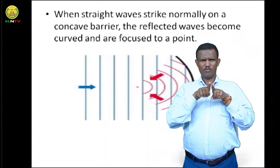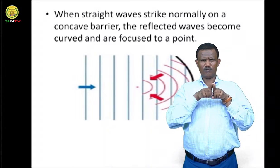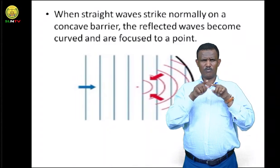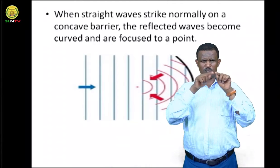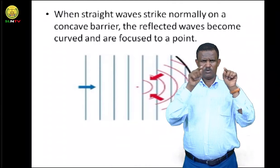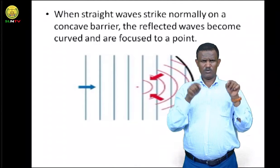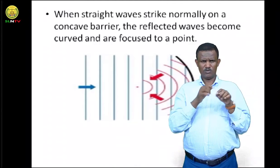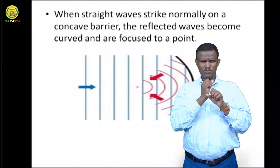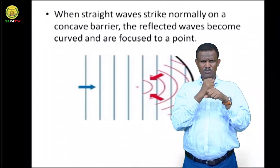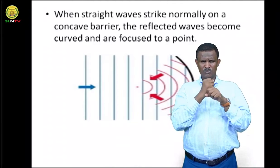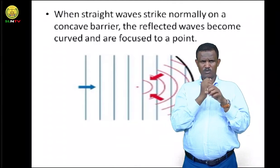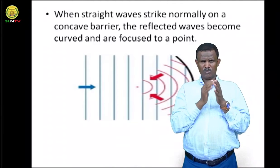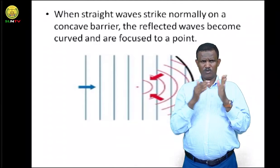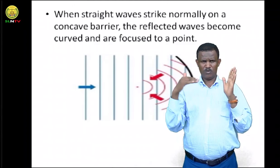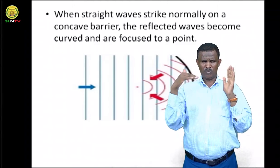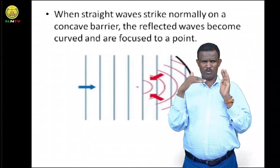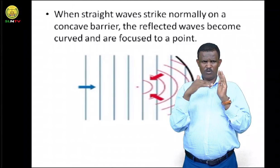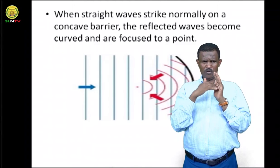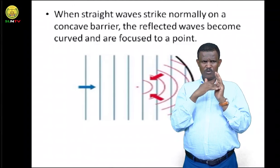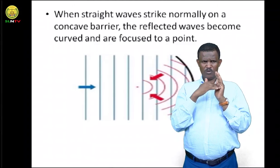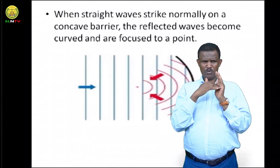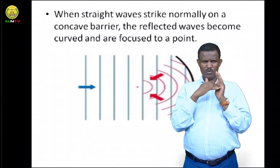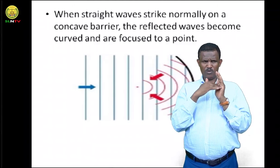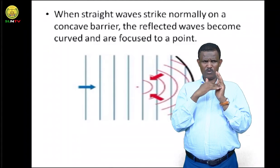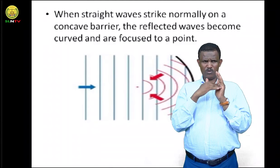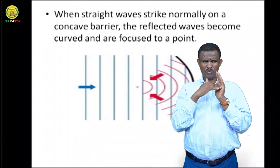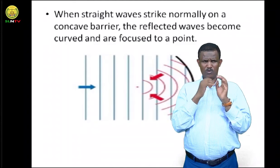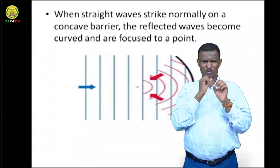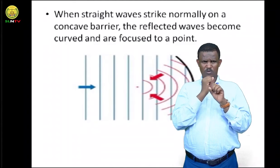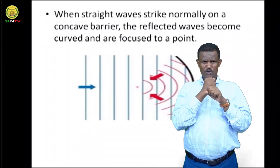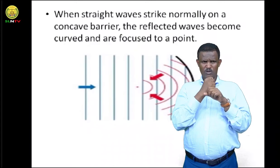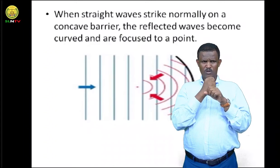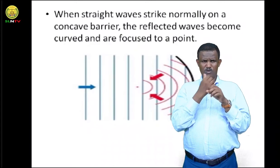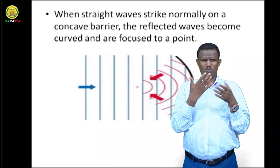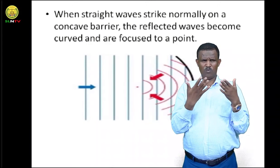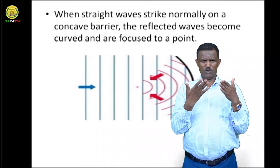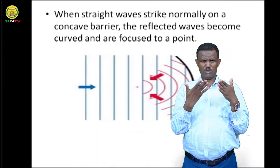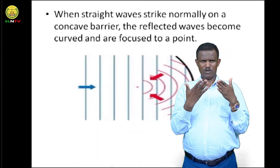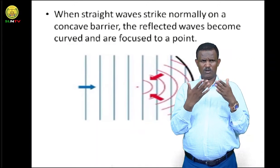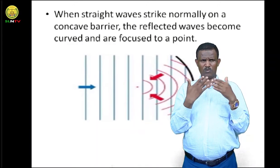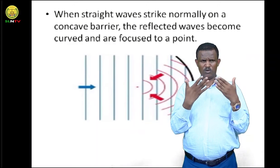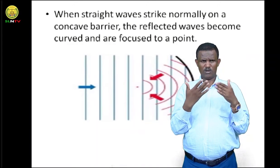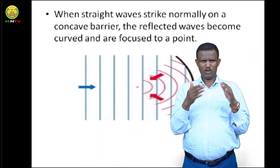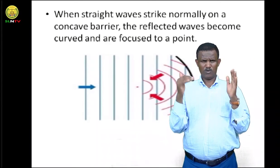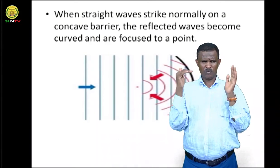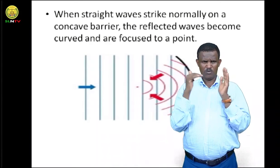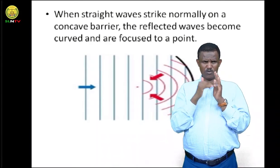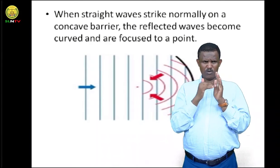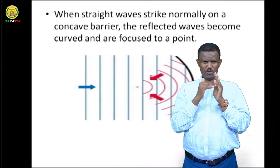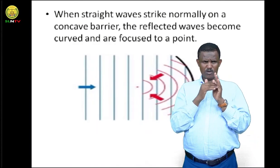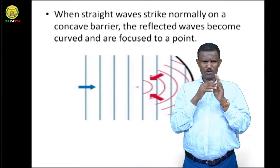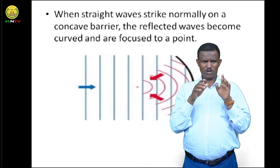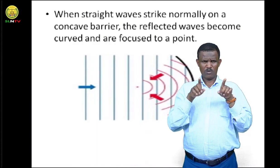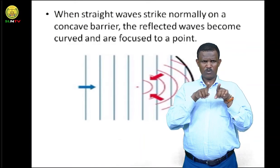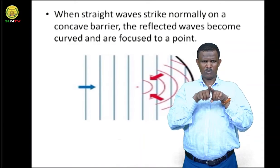ahayd si plane reflection umay sameeyay waxay u sameysay walaxdii ay ku dul dhacday qaybkii shape-kiigii oo kale oo